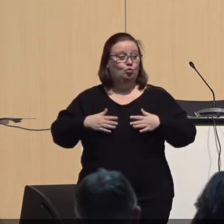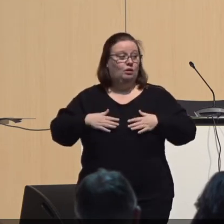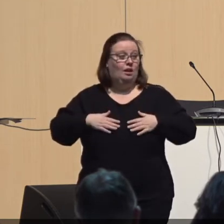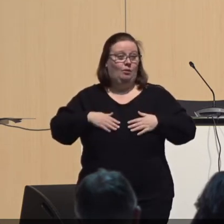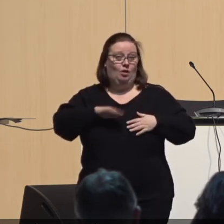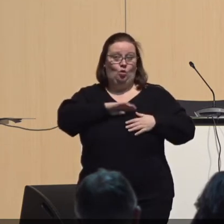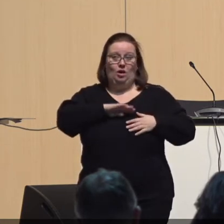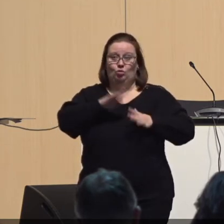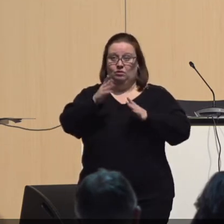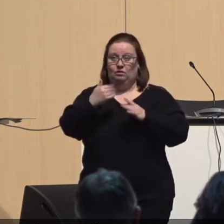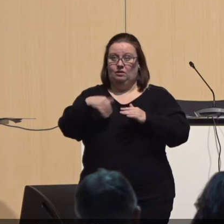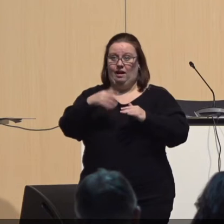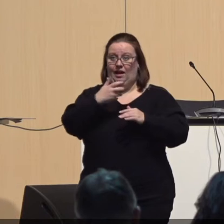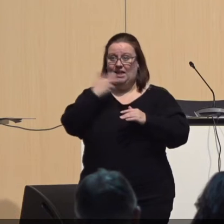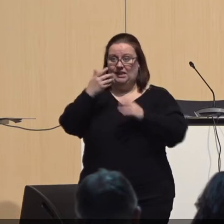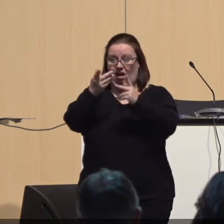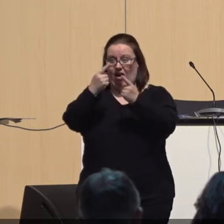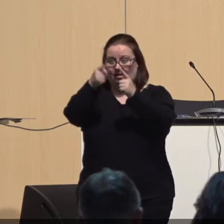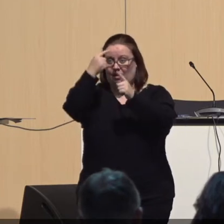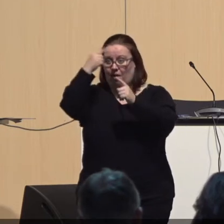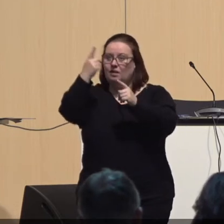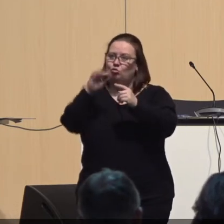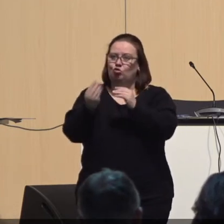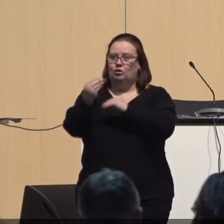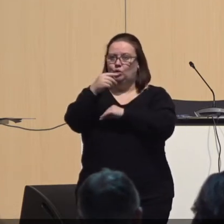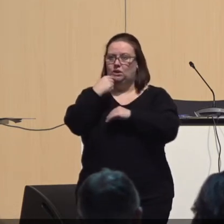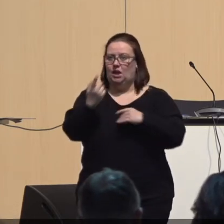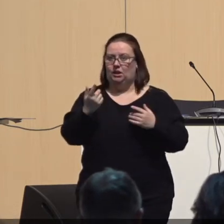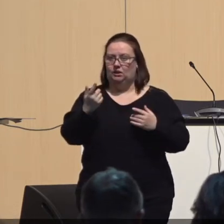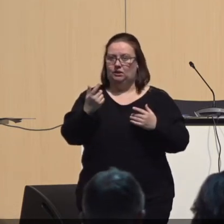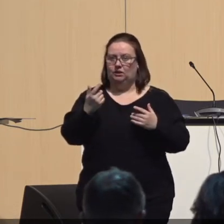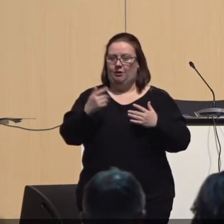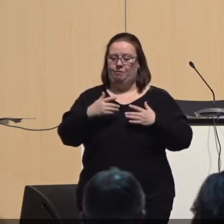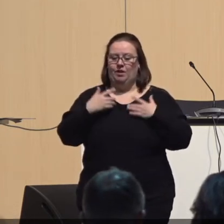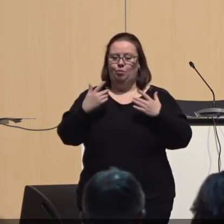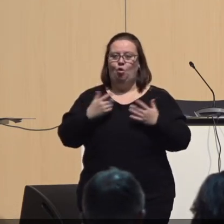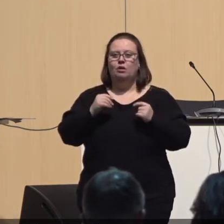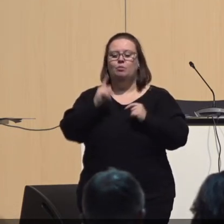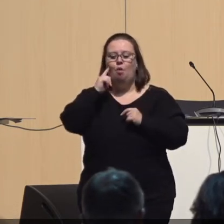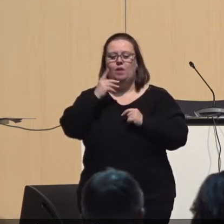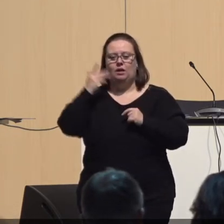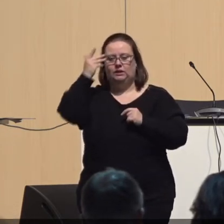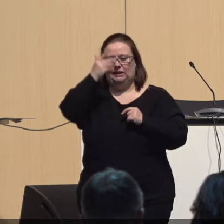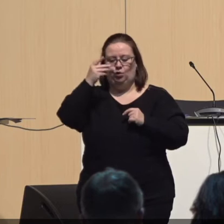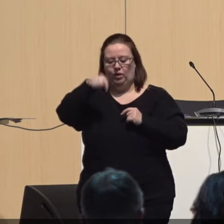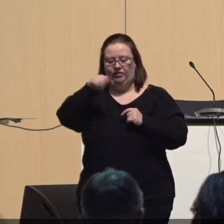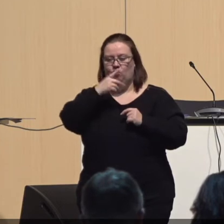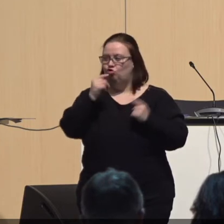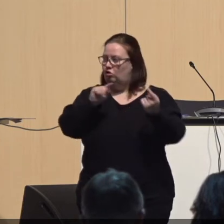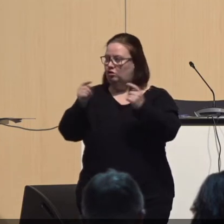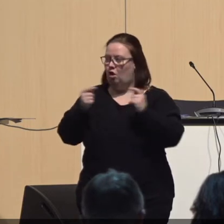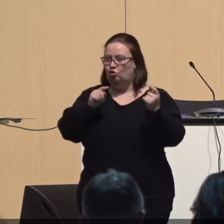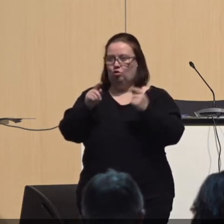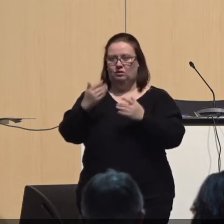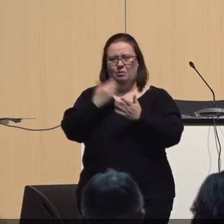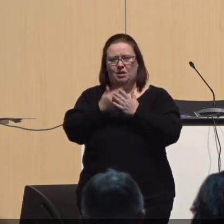Kollegen, Herr Hitzer anders gemeint, aber hat es gerade eben angesprochen, es ist eine Fiktion, über die wir hier sprechen. Schauen Sie